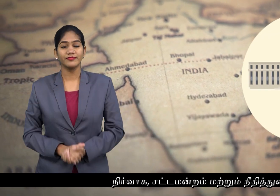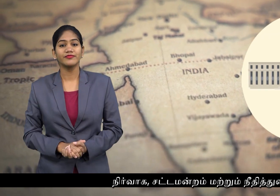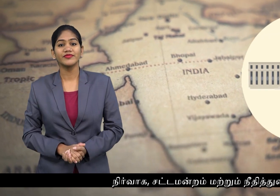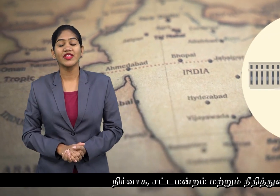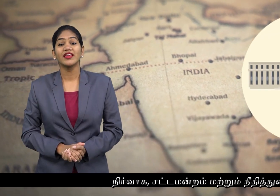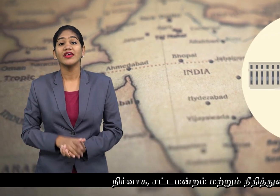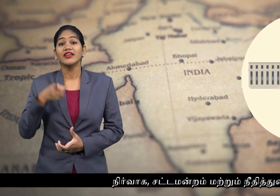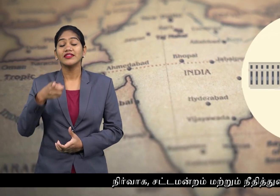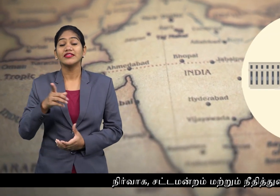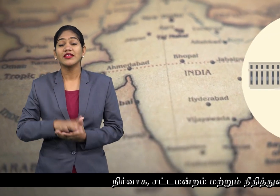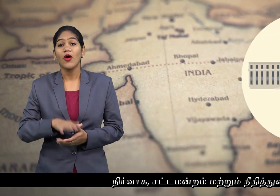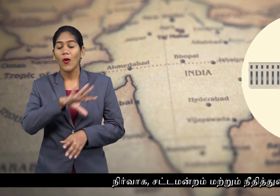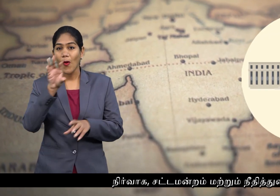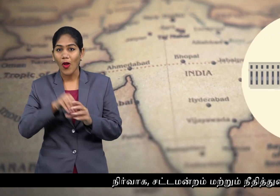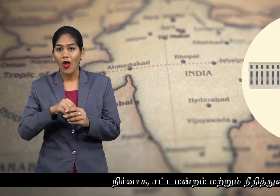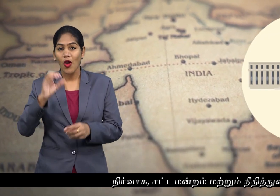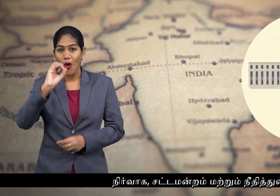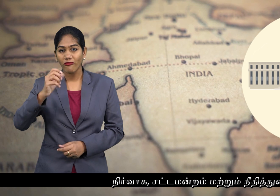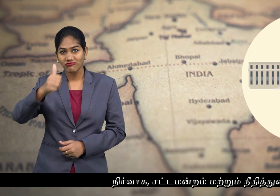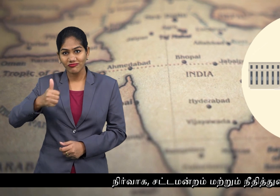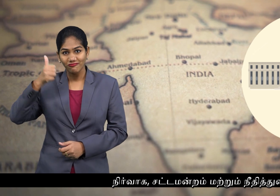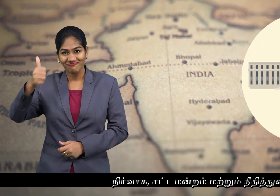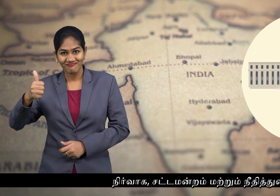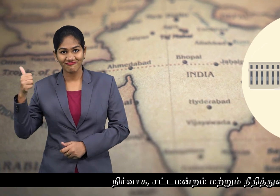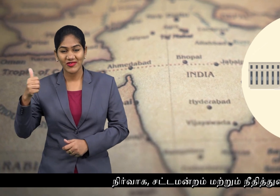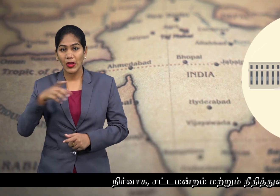நிர்வாக, சட்டமன்றம் மற்றும் நீதித்துறை.